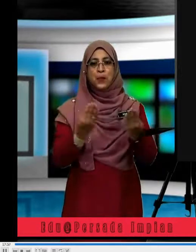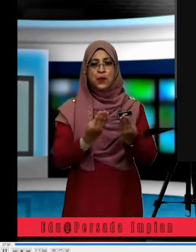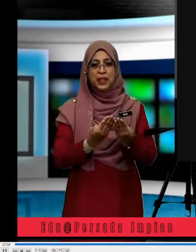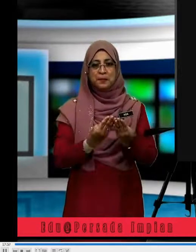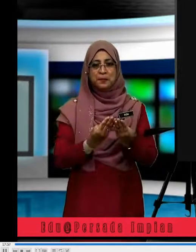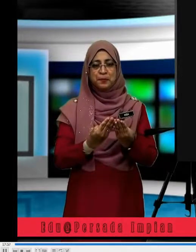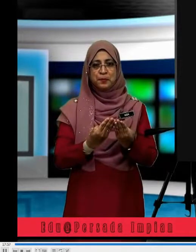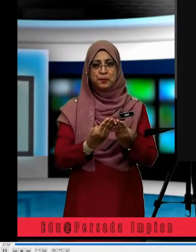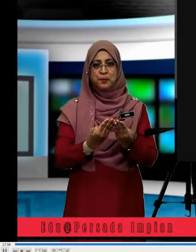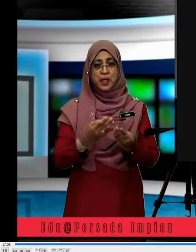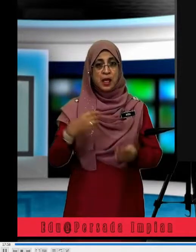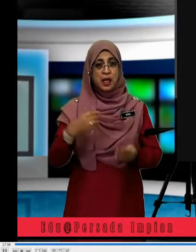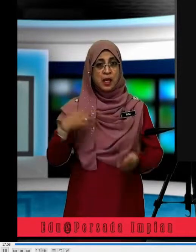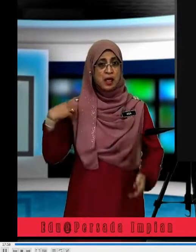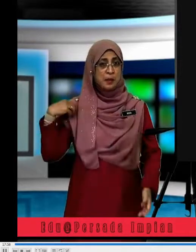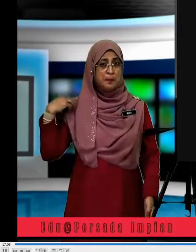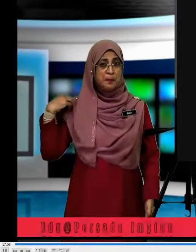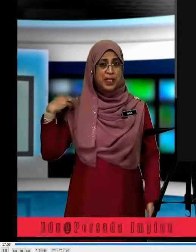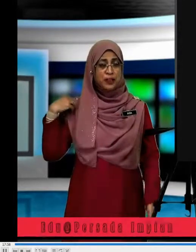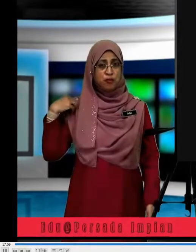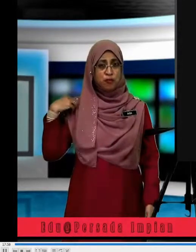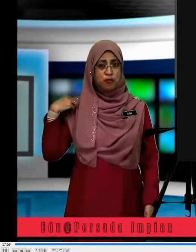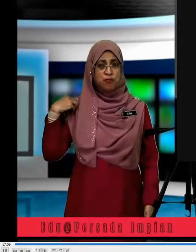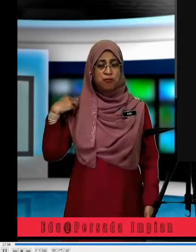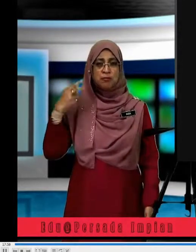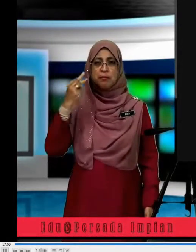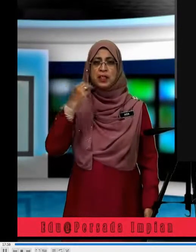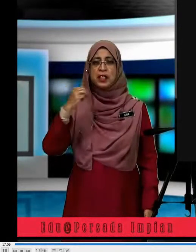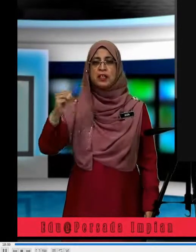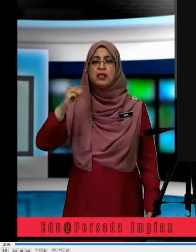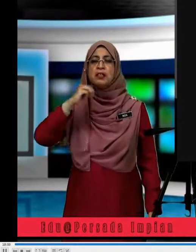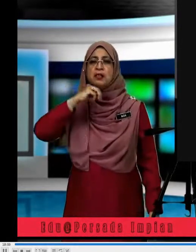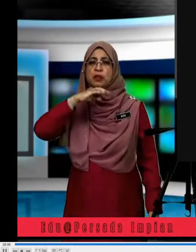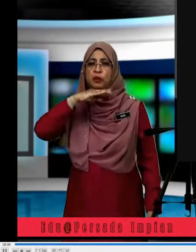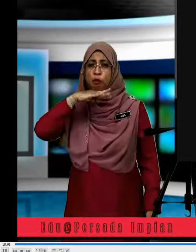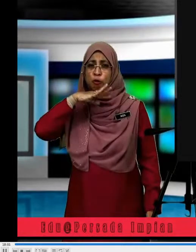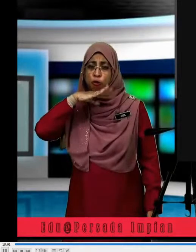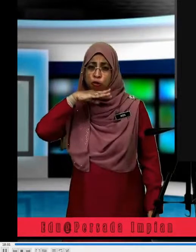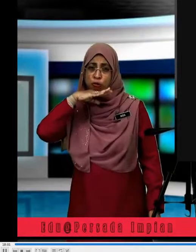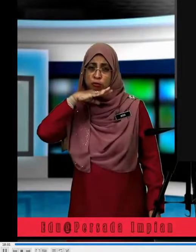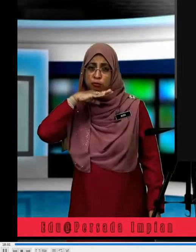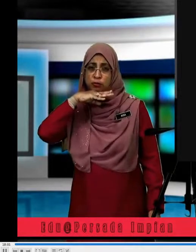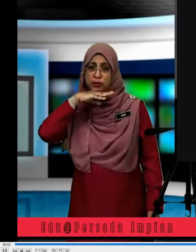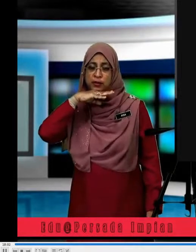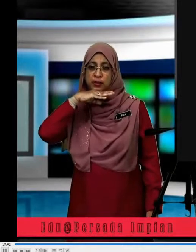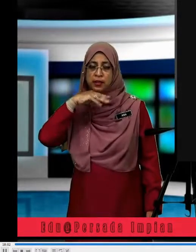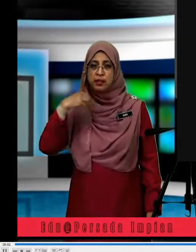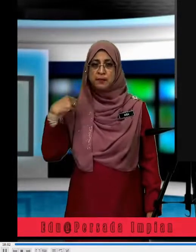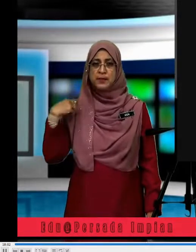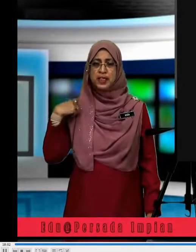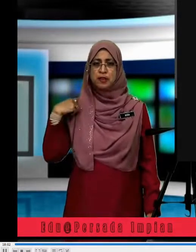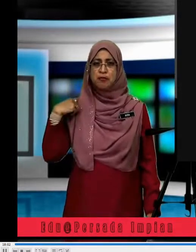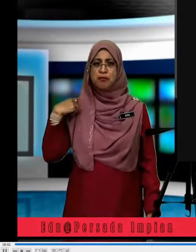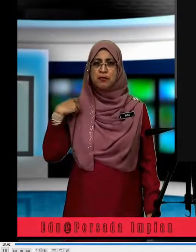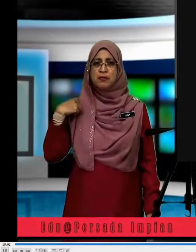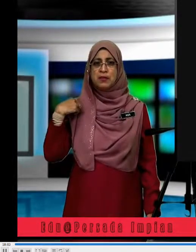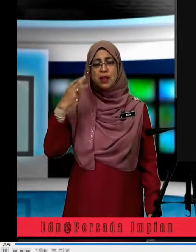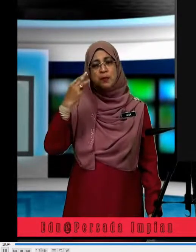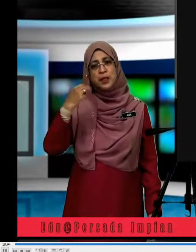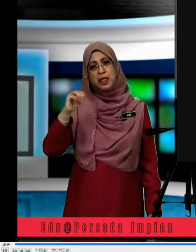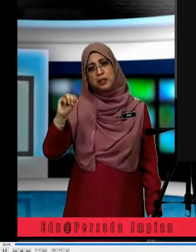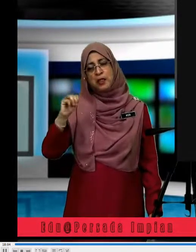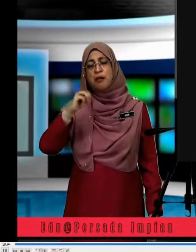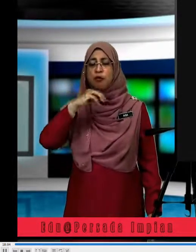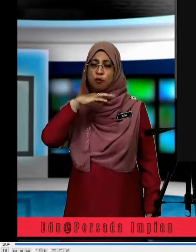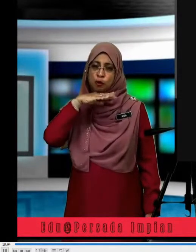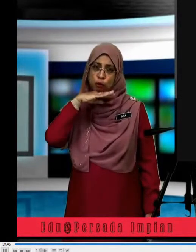bola baju mereka kotor baju mereka